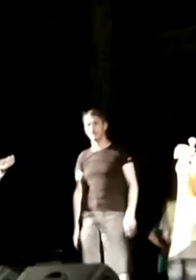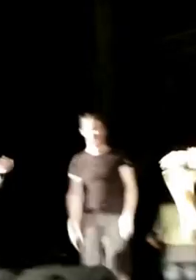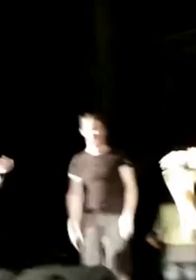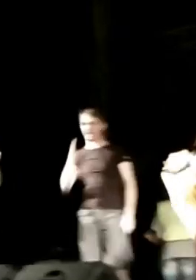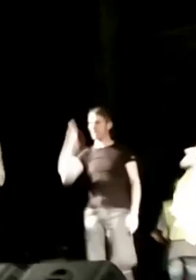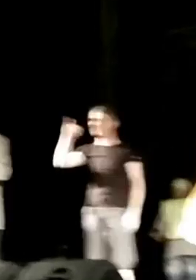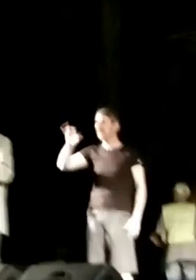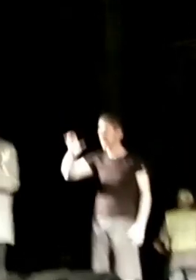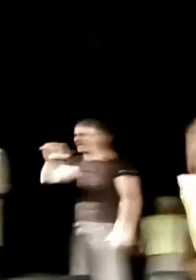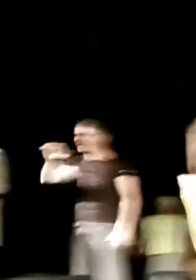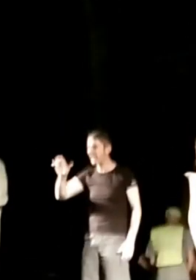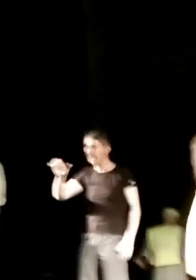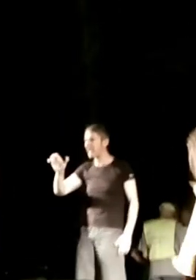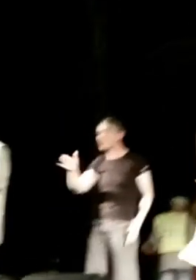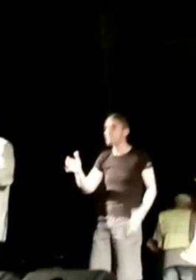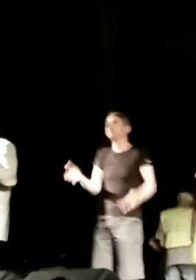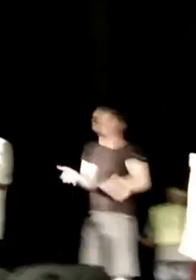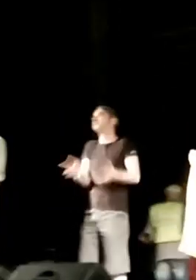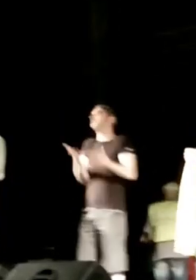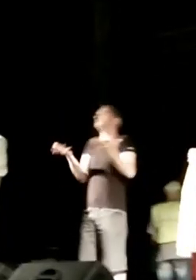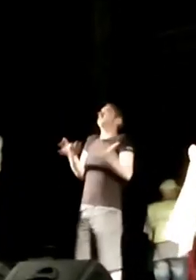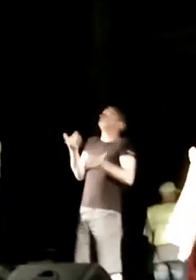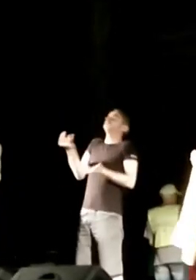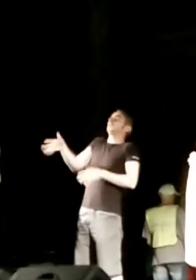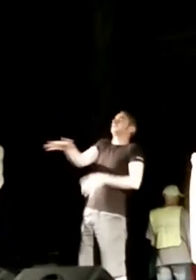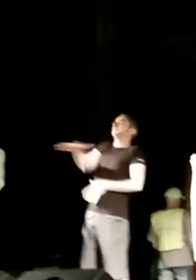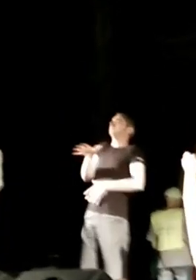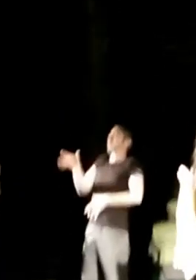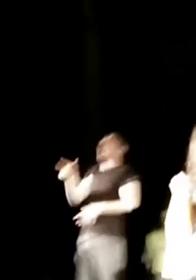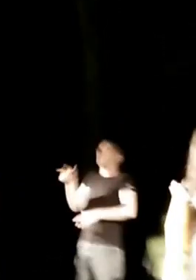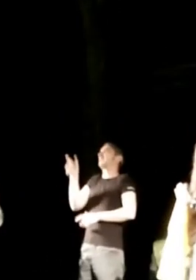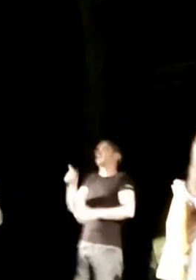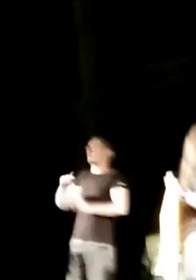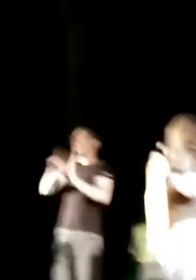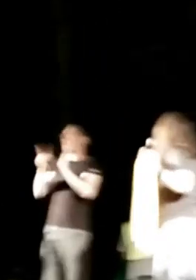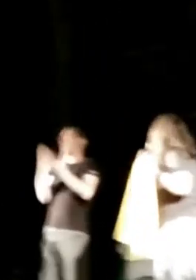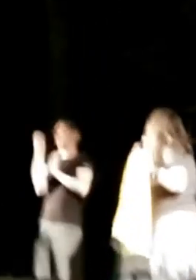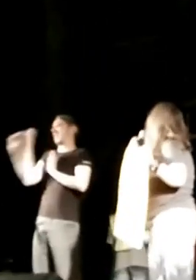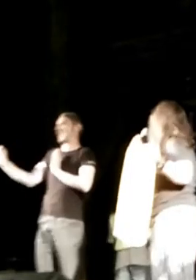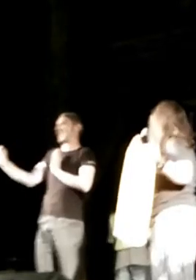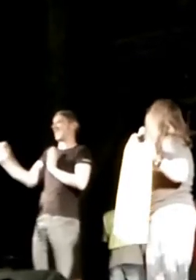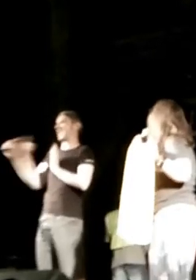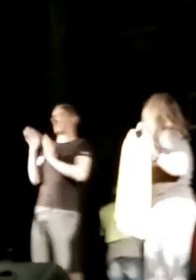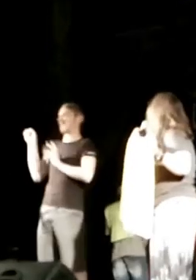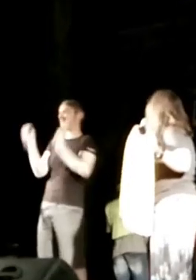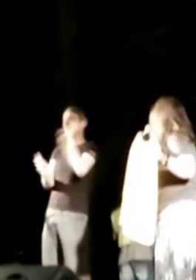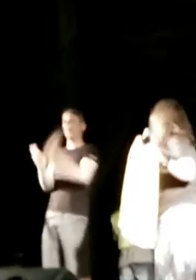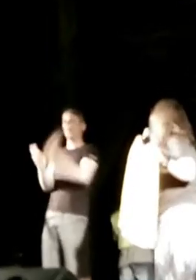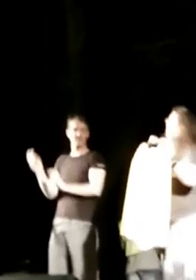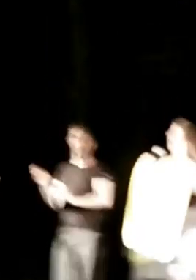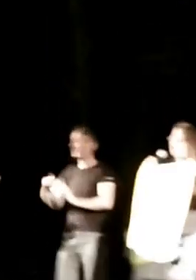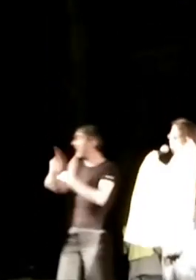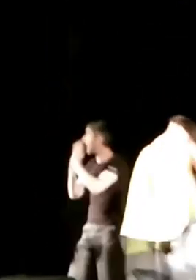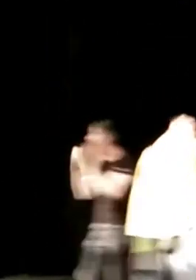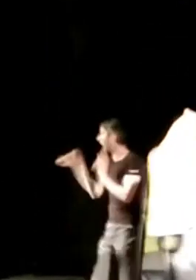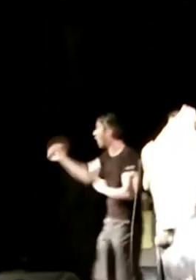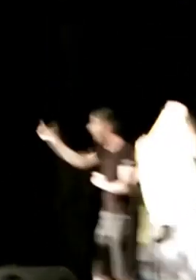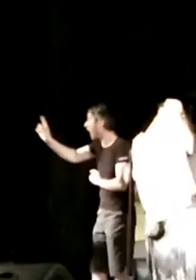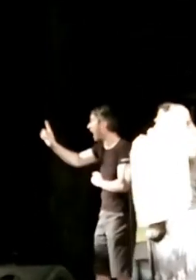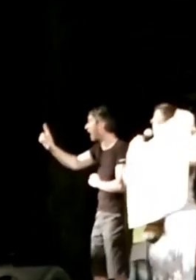El CIE és simplement pues, és un espai on la gent il·legal... Pues, il·legal? Cap persona és il·legal?